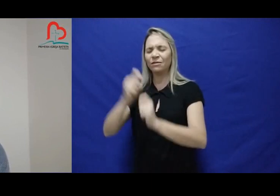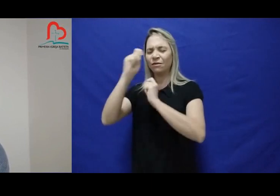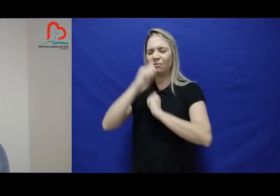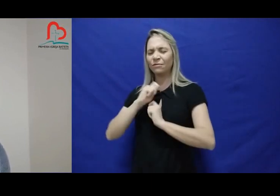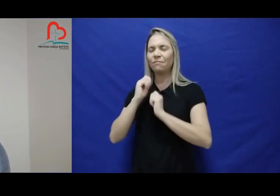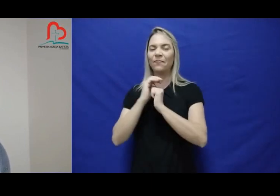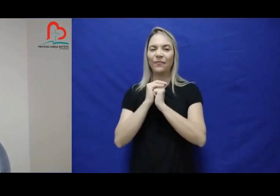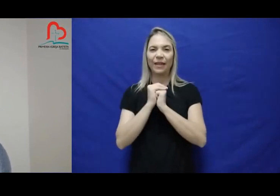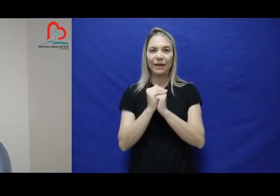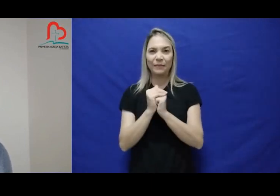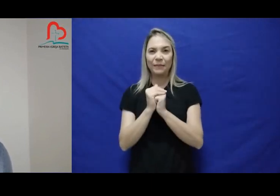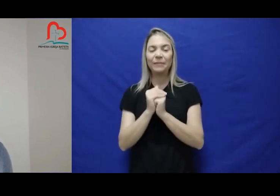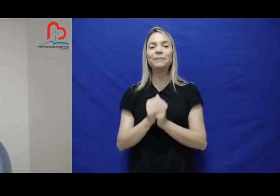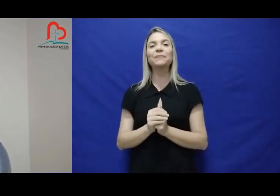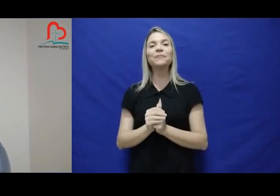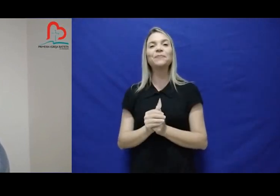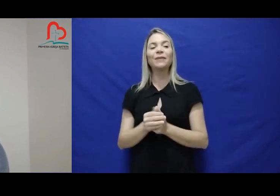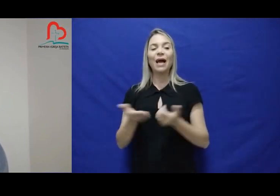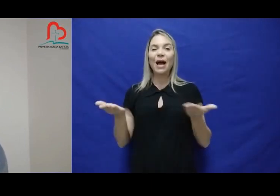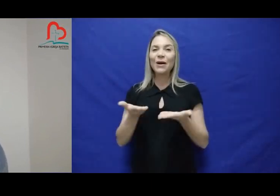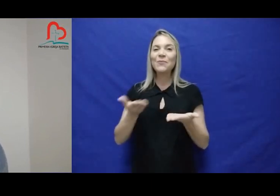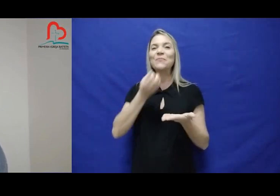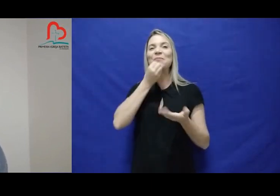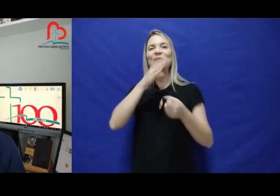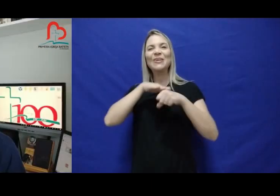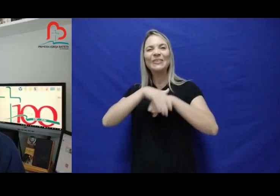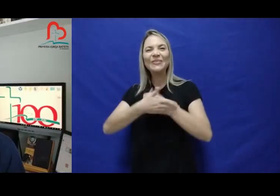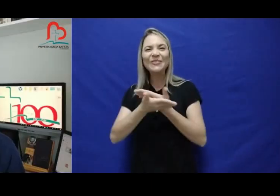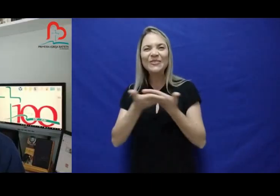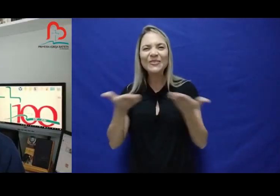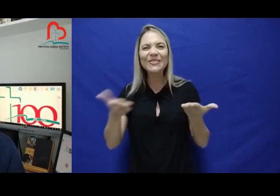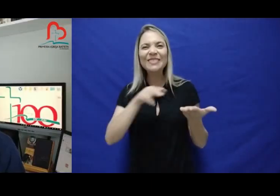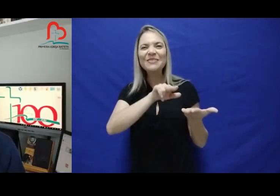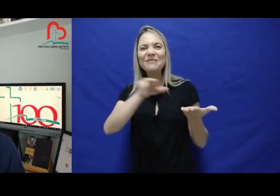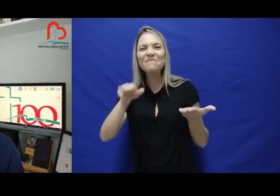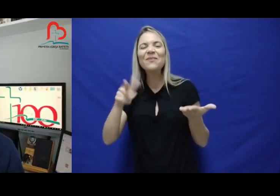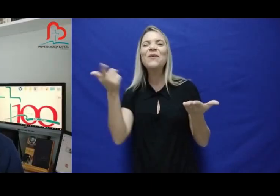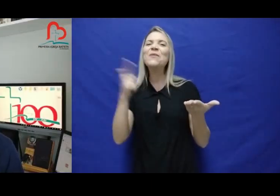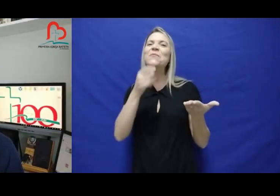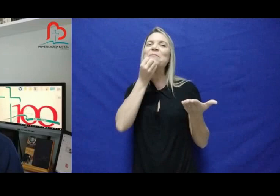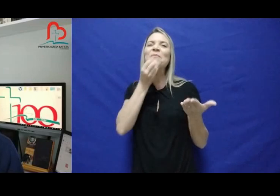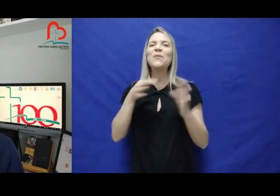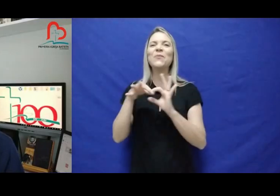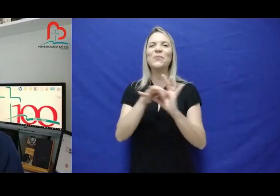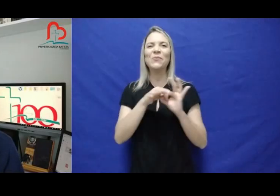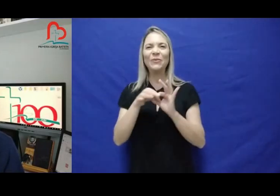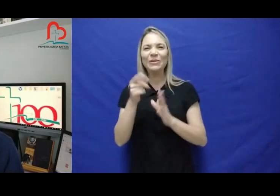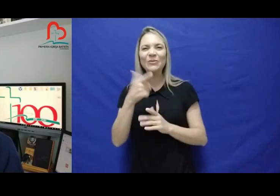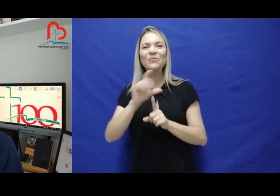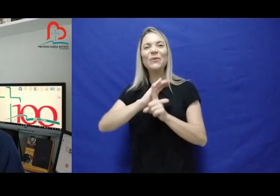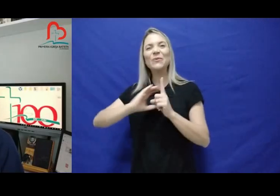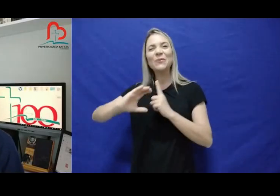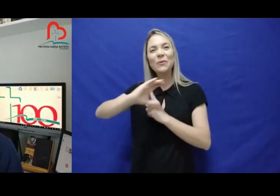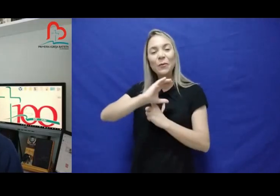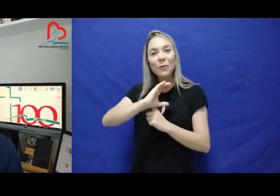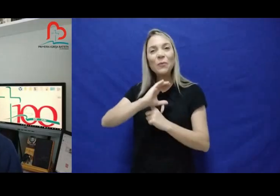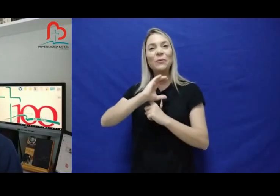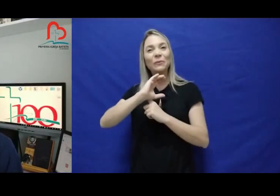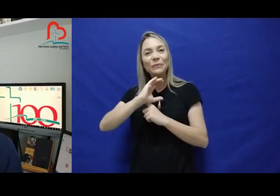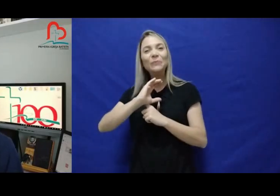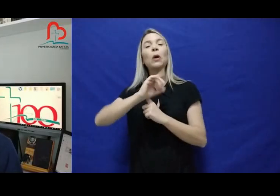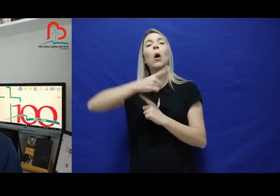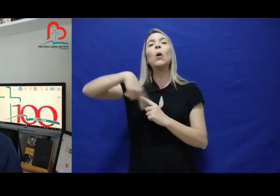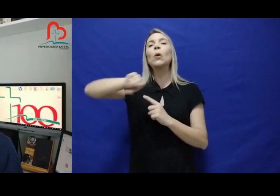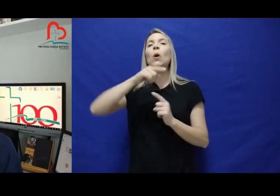no nome do nosso Redentor Jesus Cristo. Amém. Caríssimos irmãos, boa noite. Que bom estarmos juntos mais